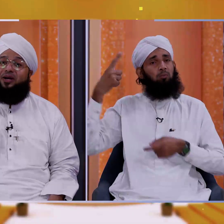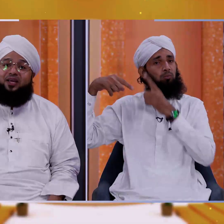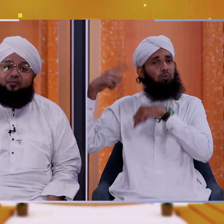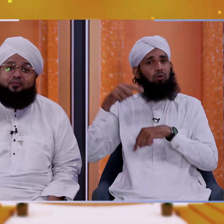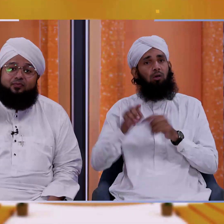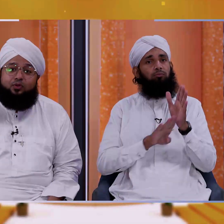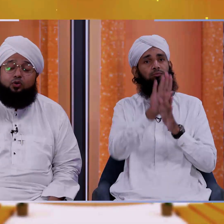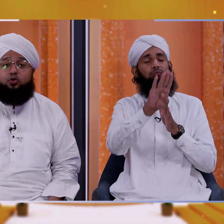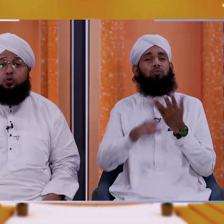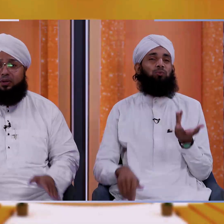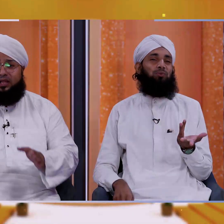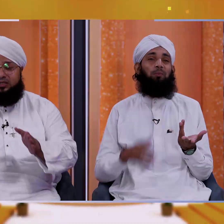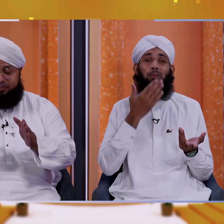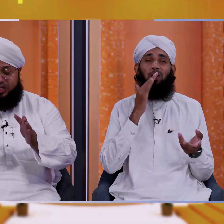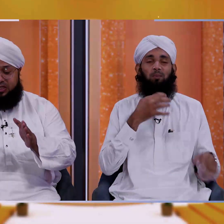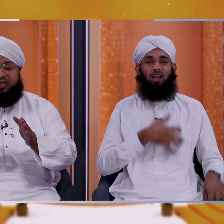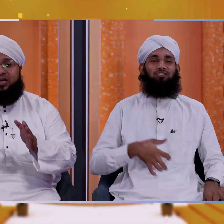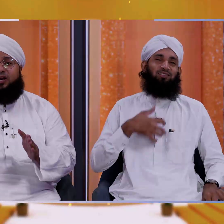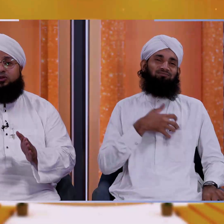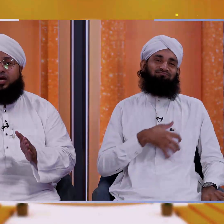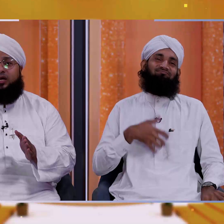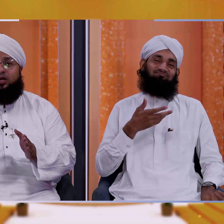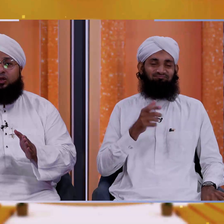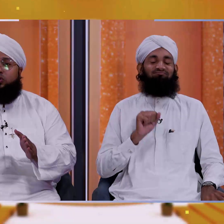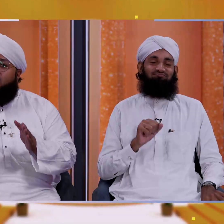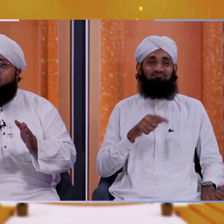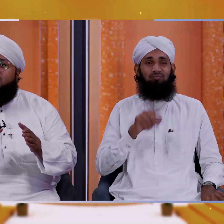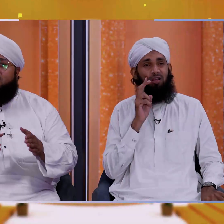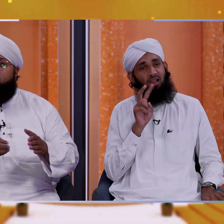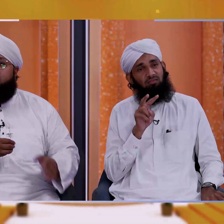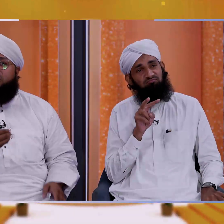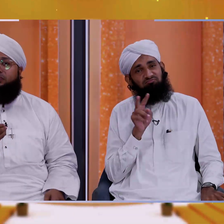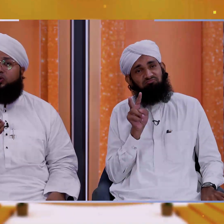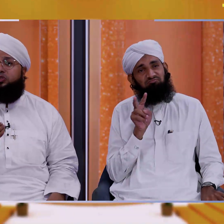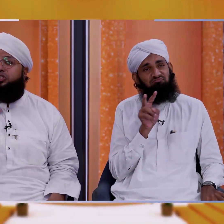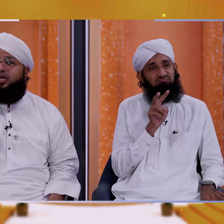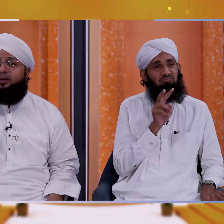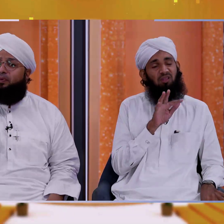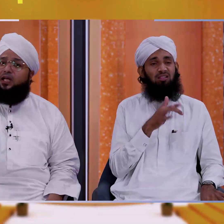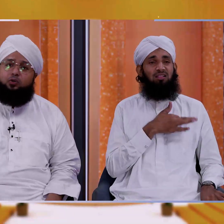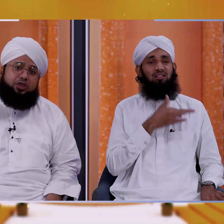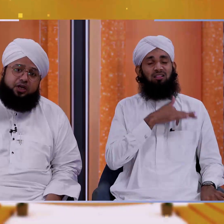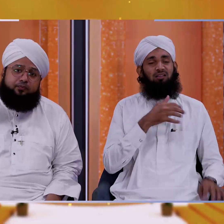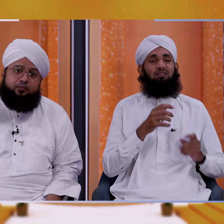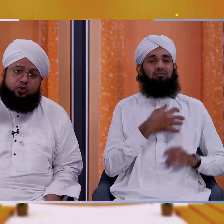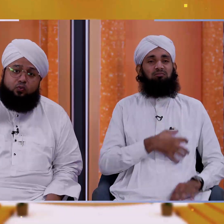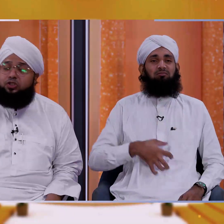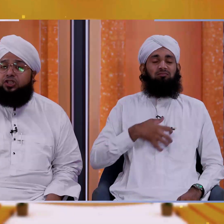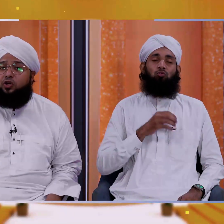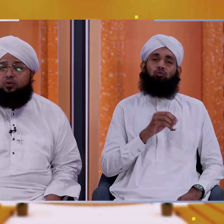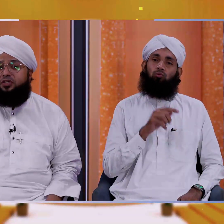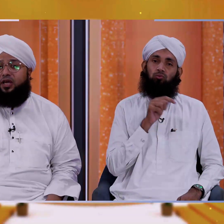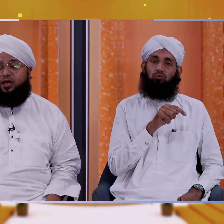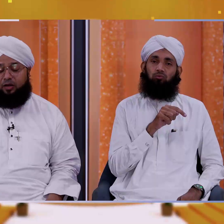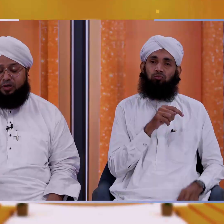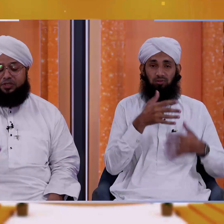آگے بڑھ گیا۔ تو یوں بندہ جب یہ چیزیں دیکھ رہا ہوتا ہے تو کہیں نہ کہیں اس کے دل میں کچھ چیزیں پیدا ہوتی ہیں۔ وہ چیزیں